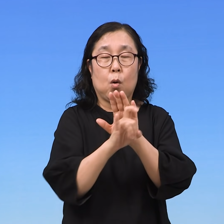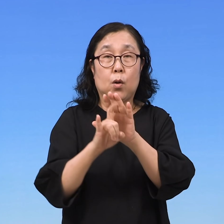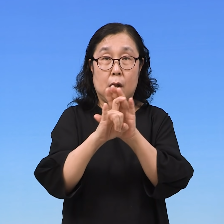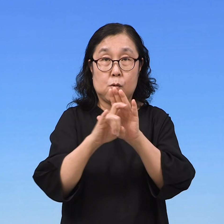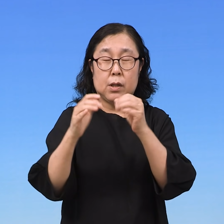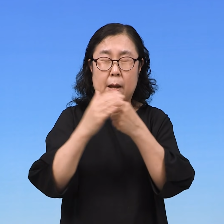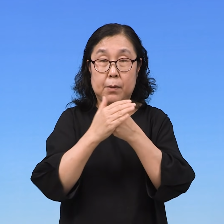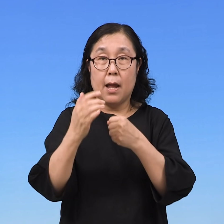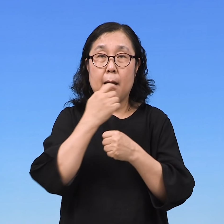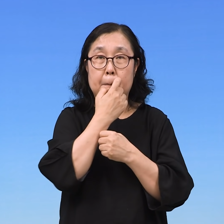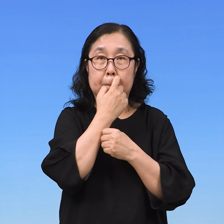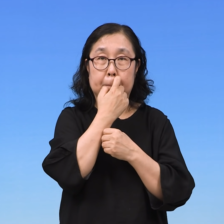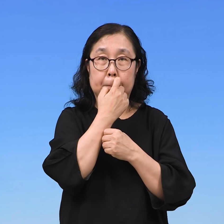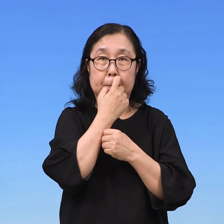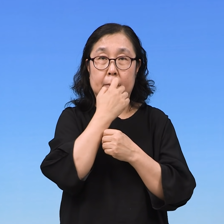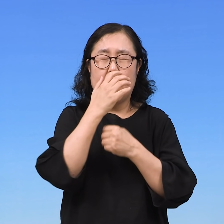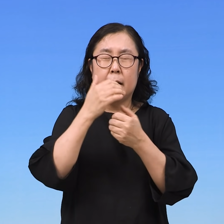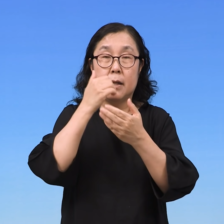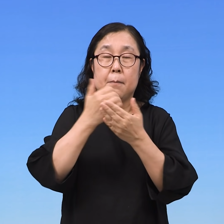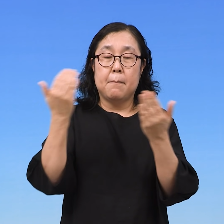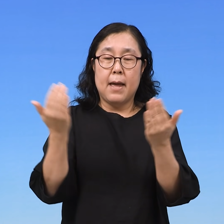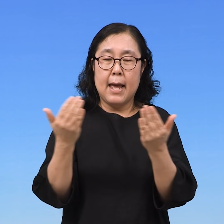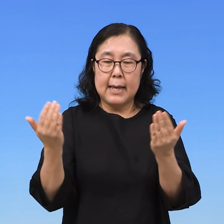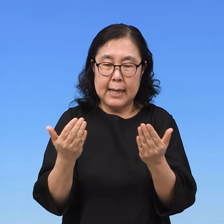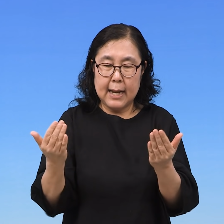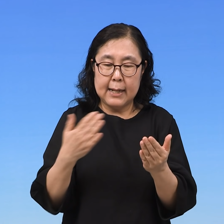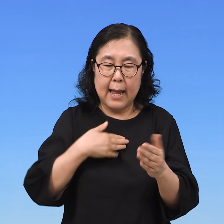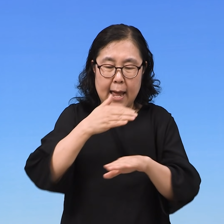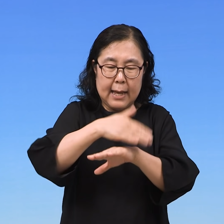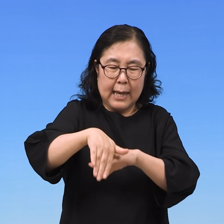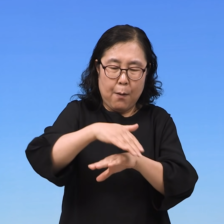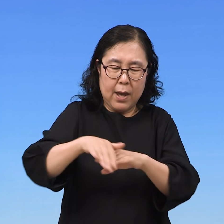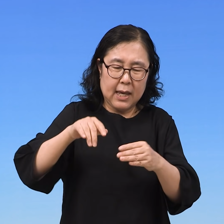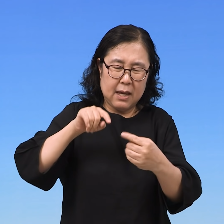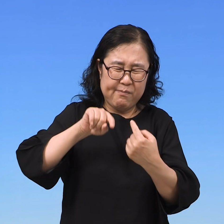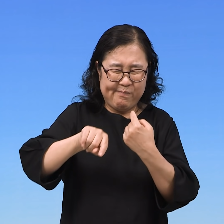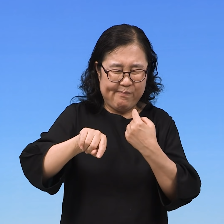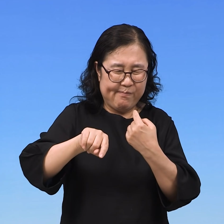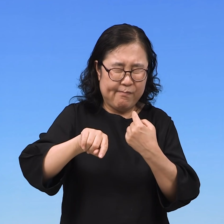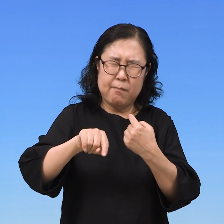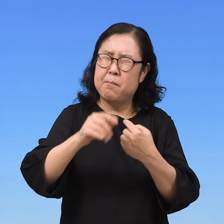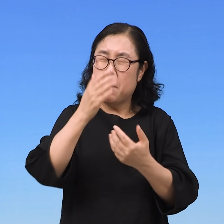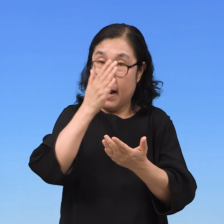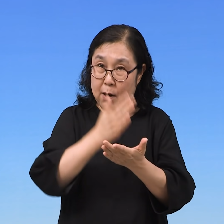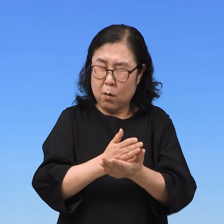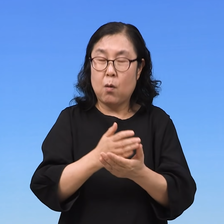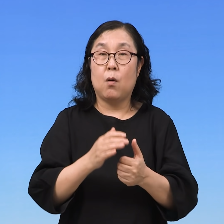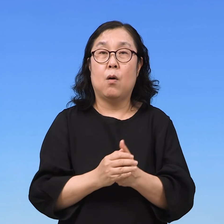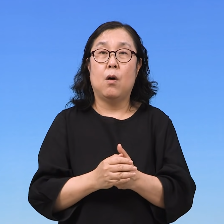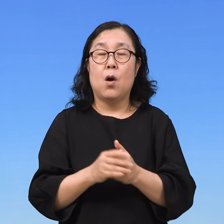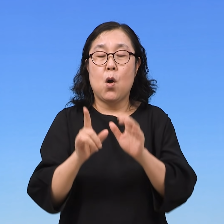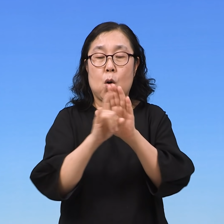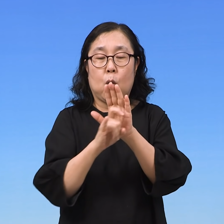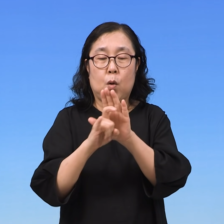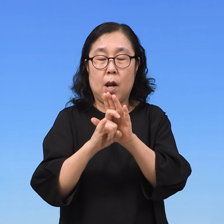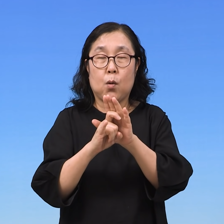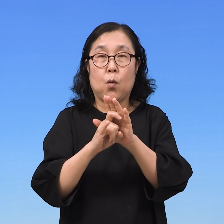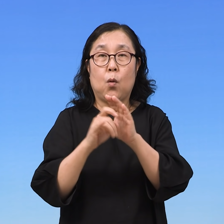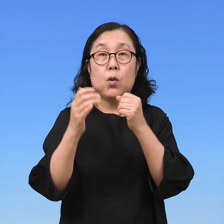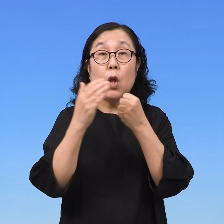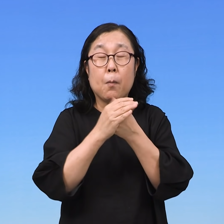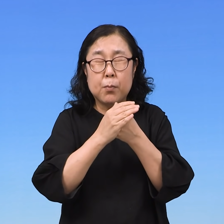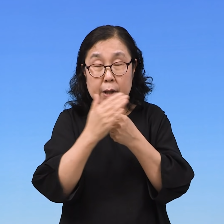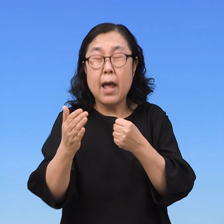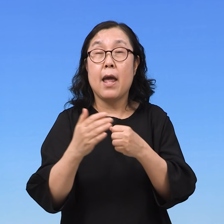우리가 코로나19 때문에 이 하나님의 일에 차질을 빚었다 생각하지 말고 오히려